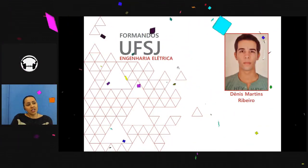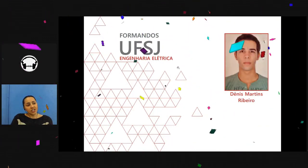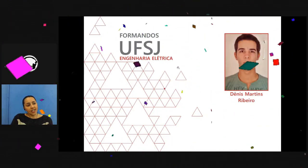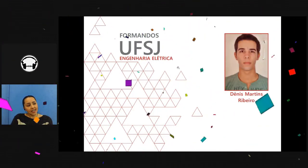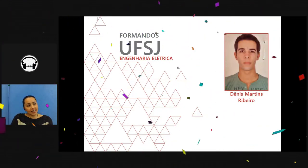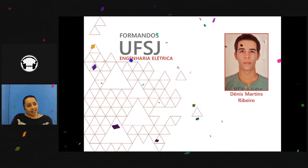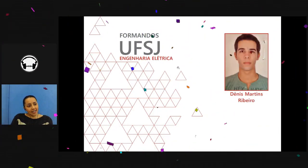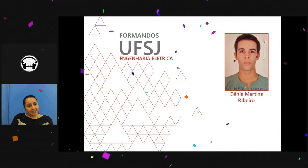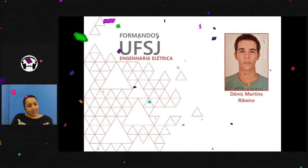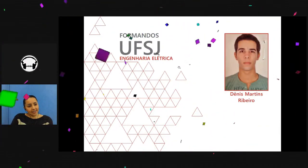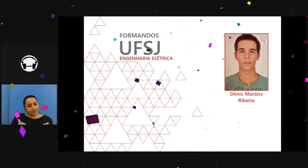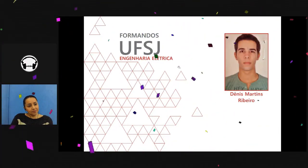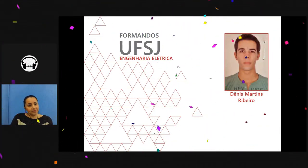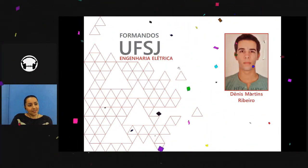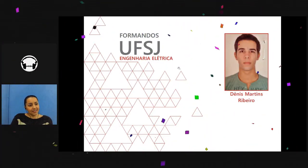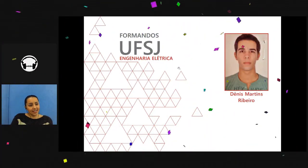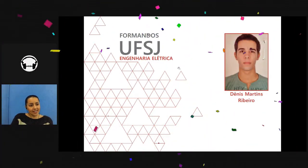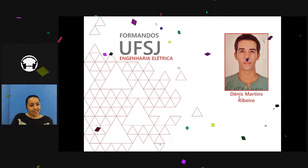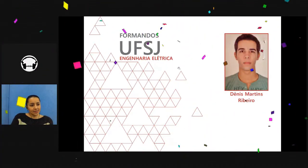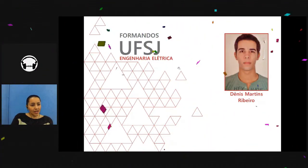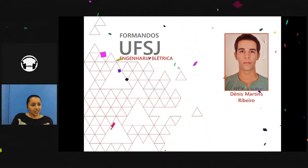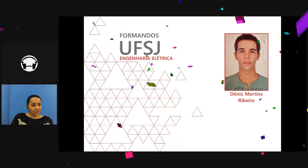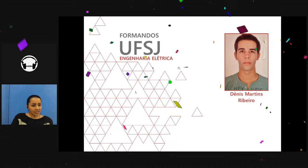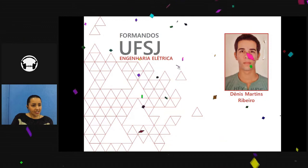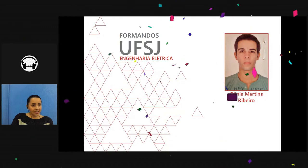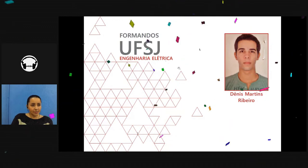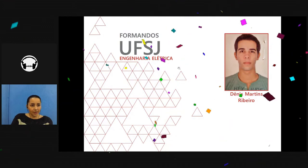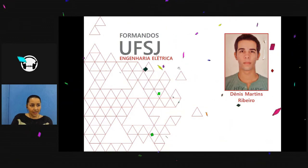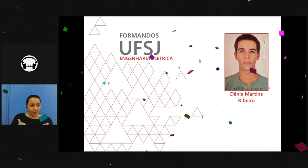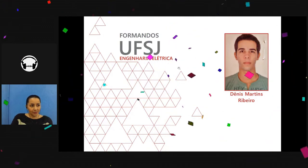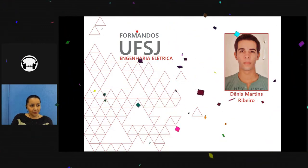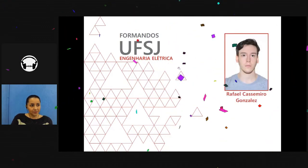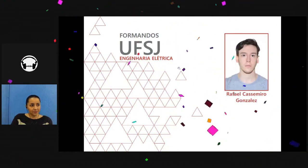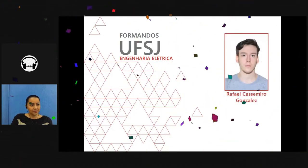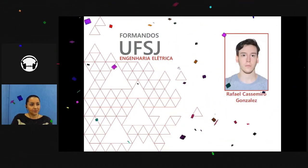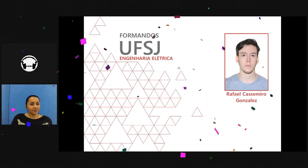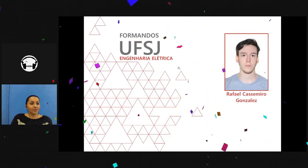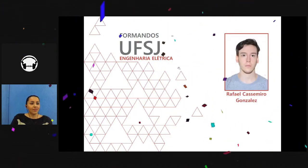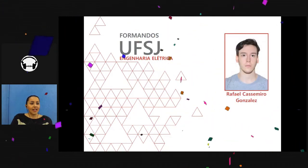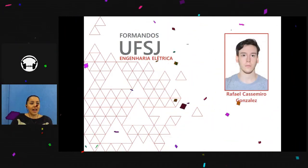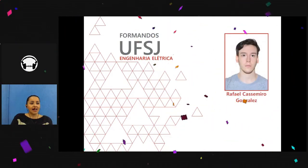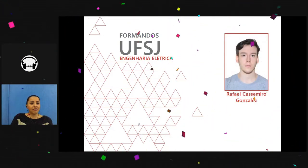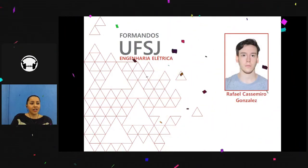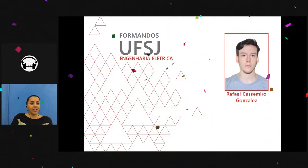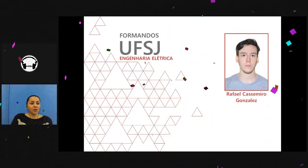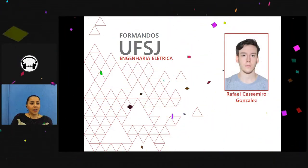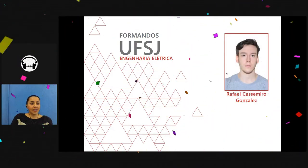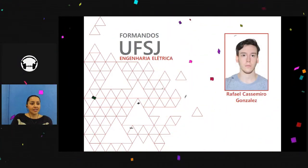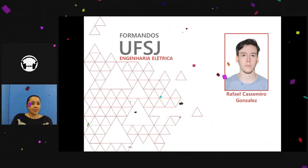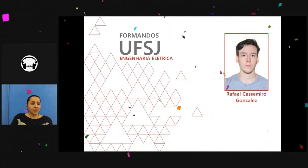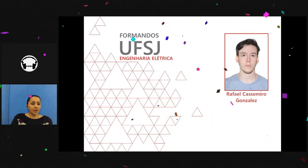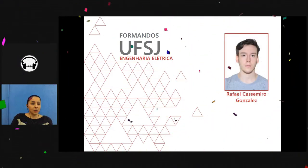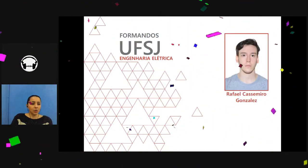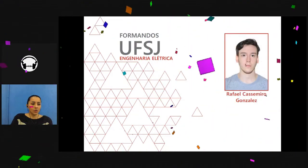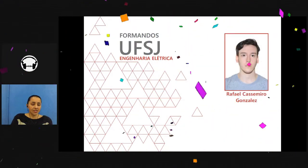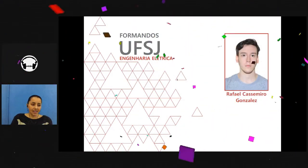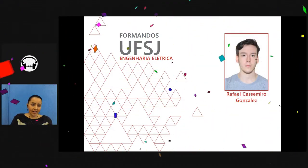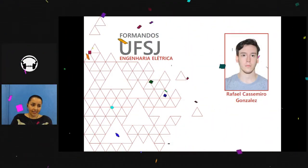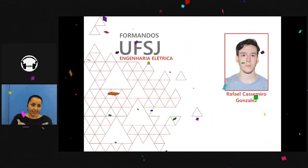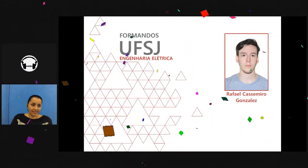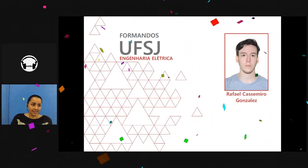No curso de Engenharia Elétrica, Denis Martins Ribeiro, Rafael